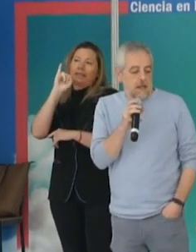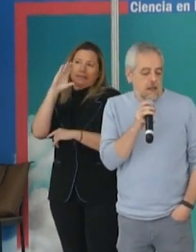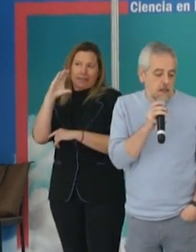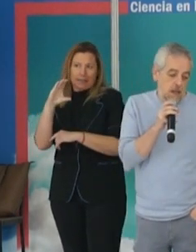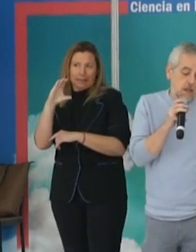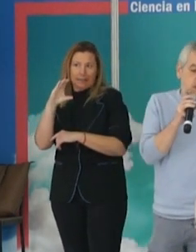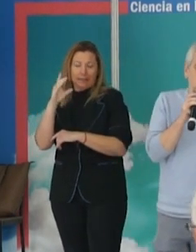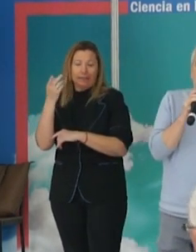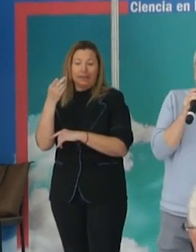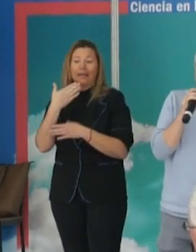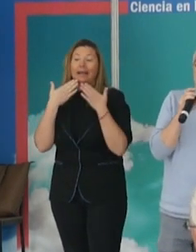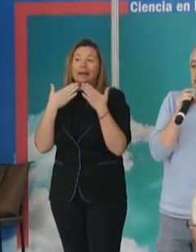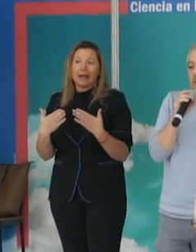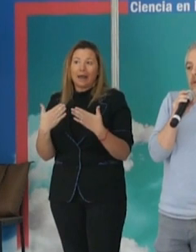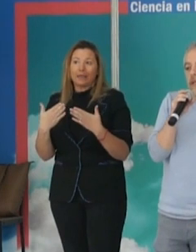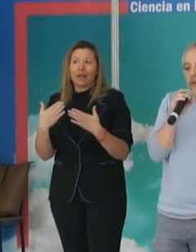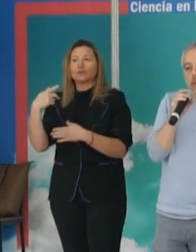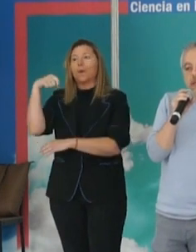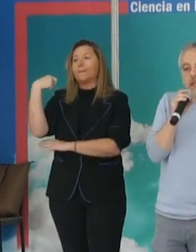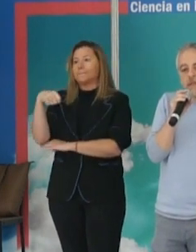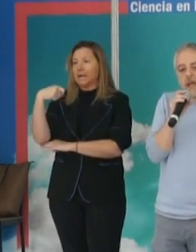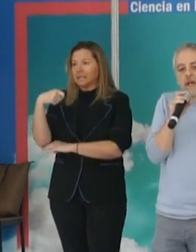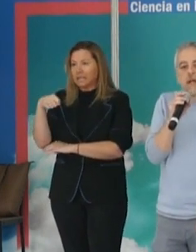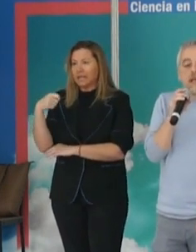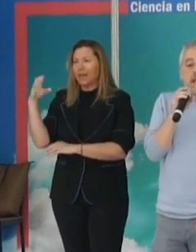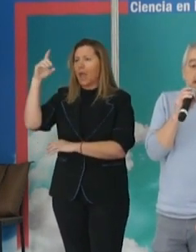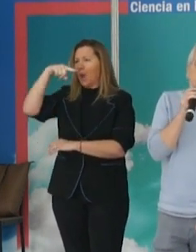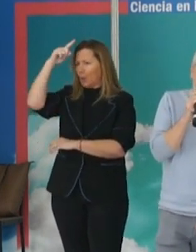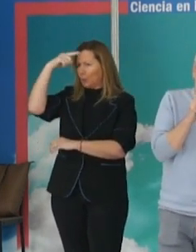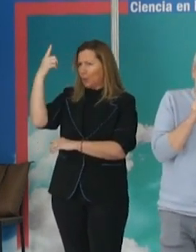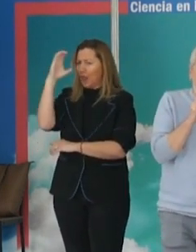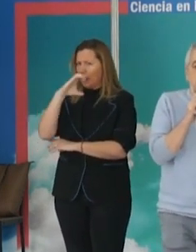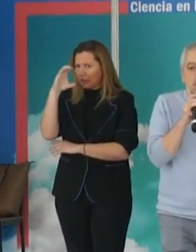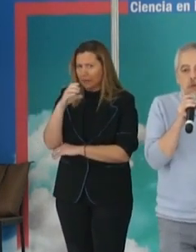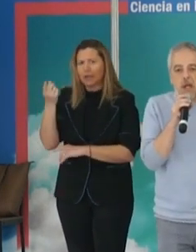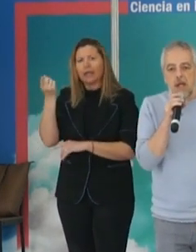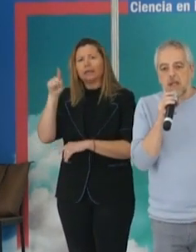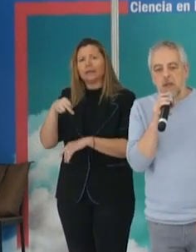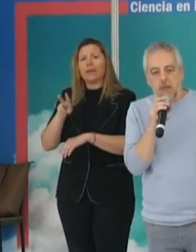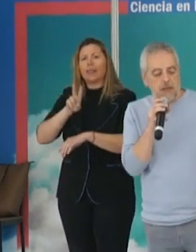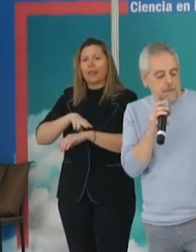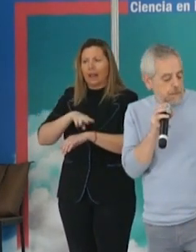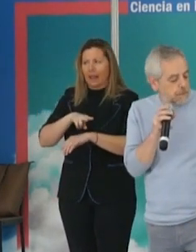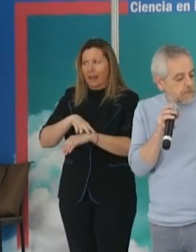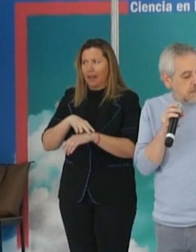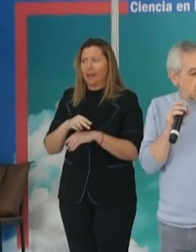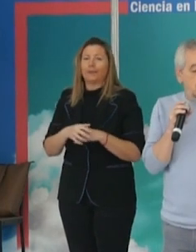de su vicepresidencia adjunta de Cultura Científica y de la Delegación Regional de